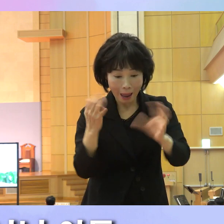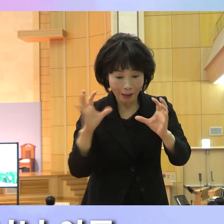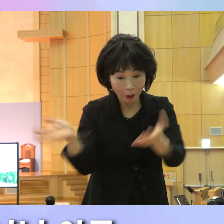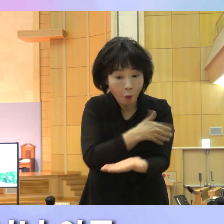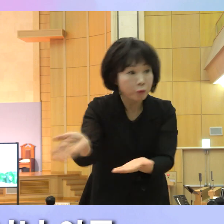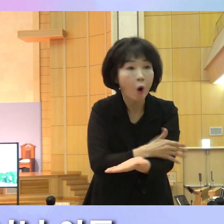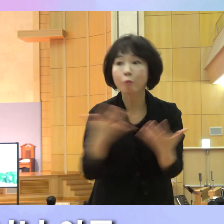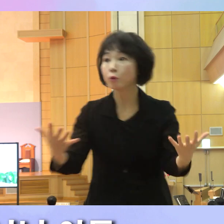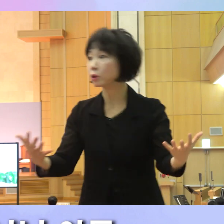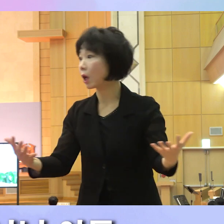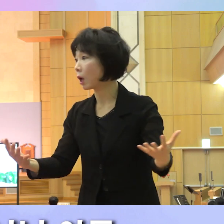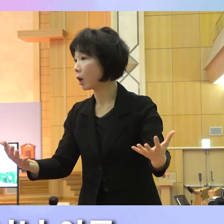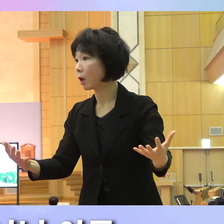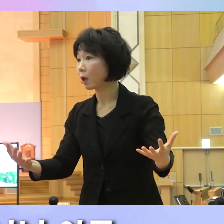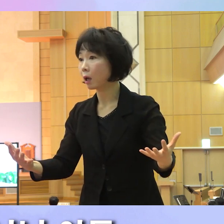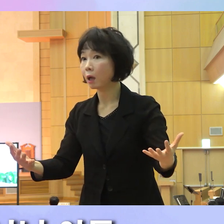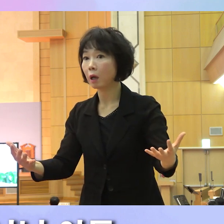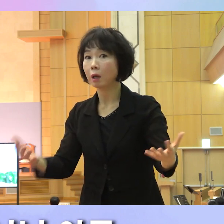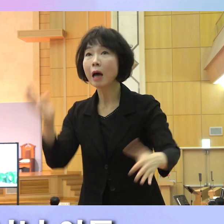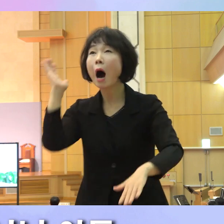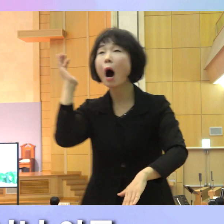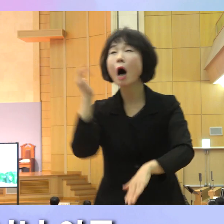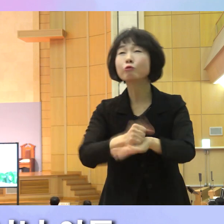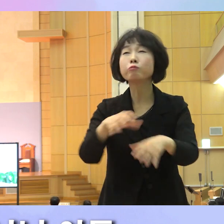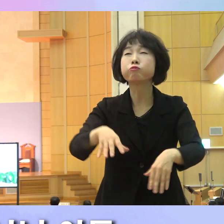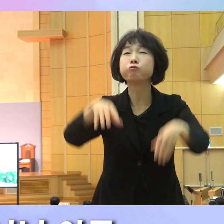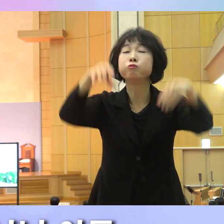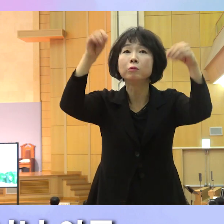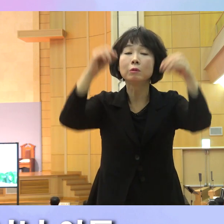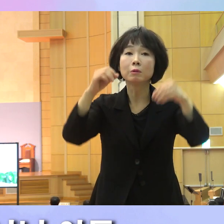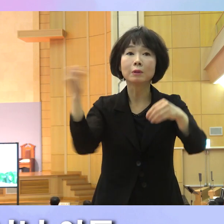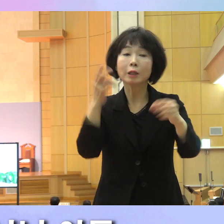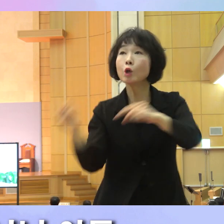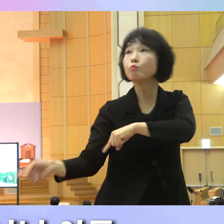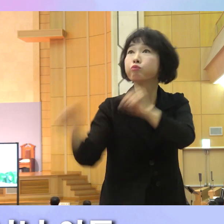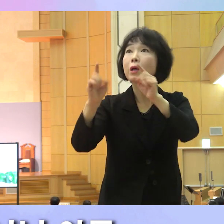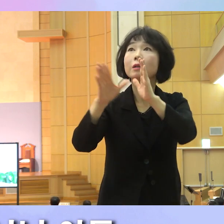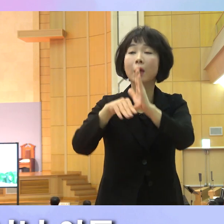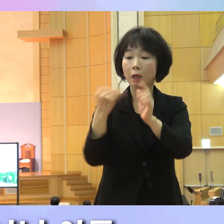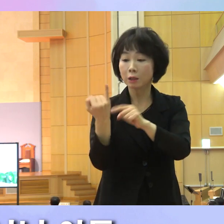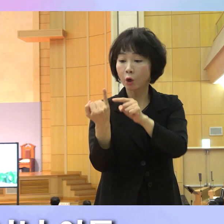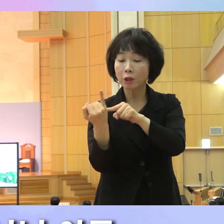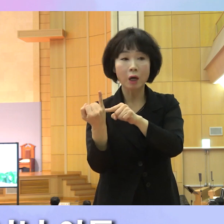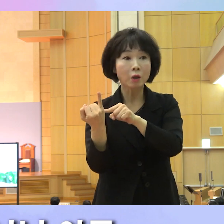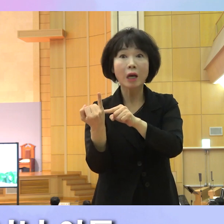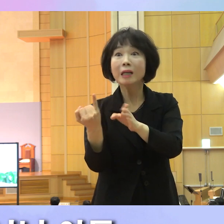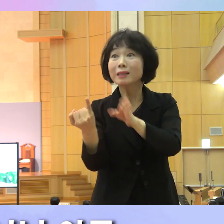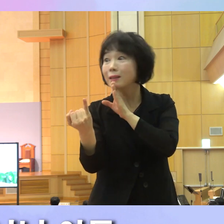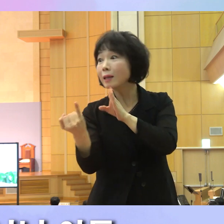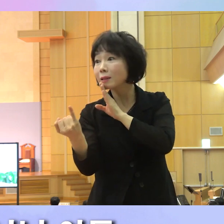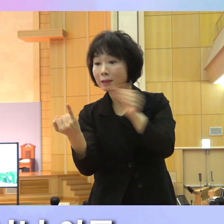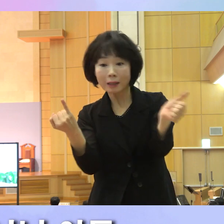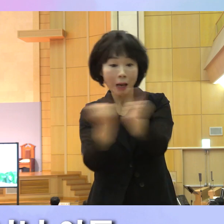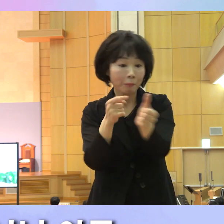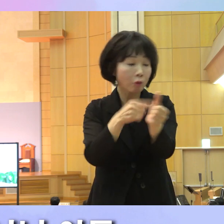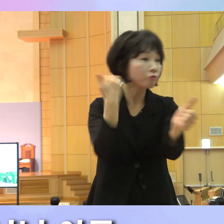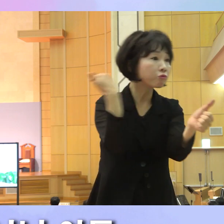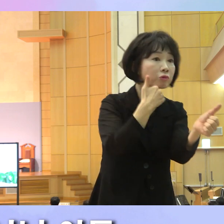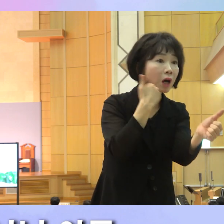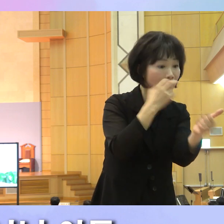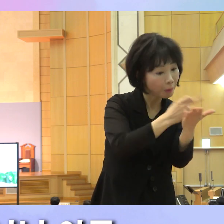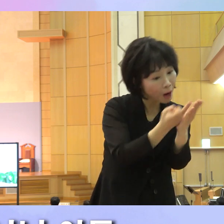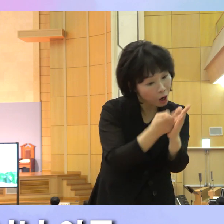말이죠. 그러면 이 7 형제가 이 여자의 누가 여자의 남편이 될 수